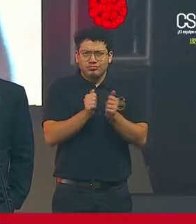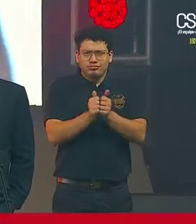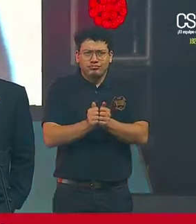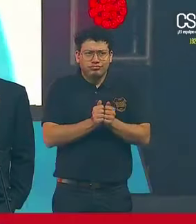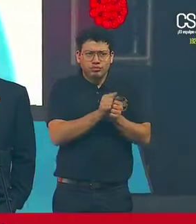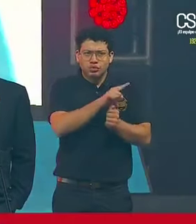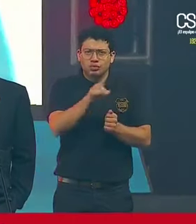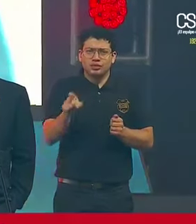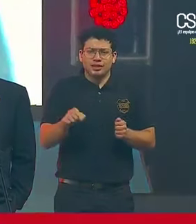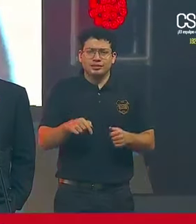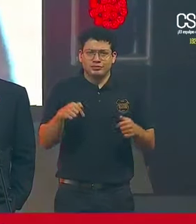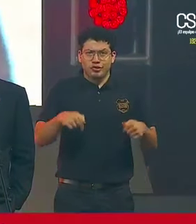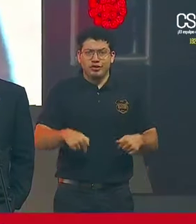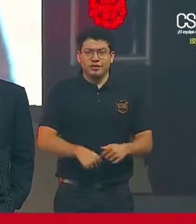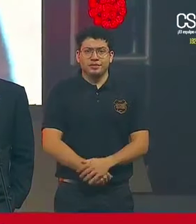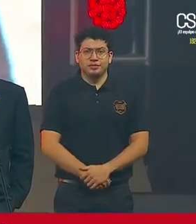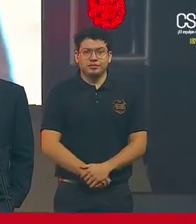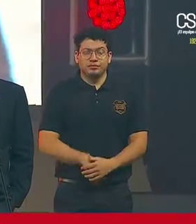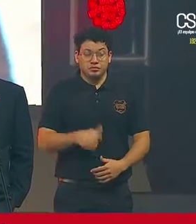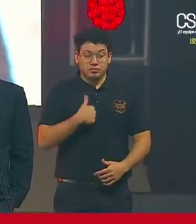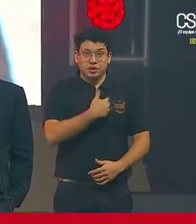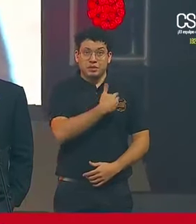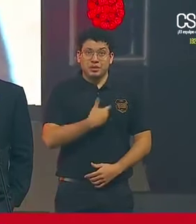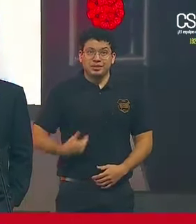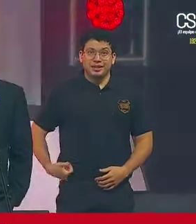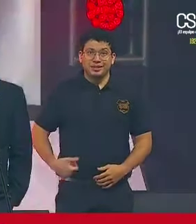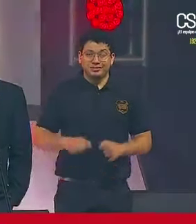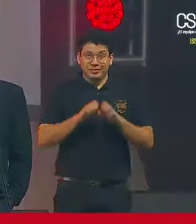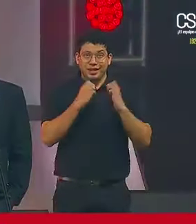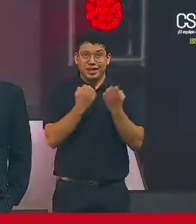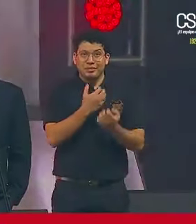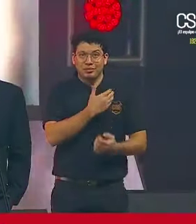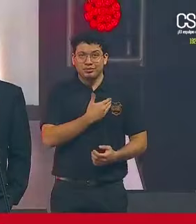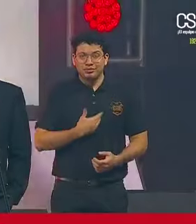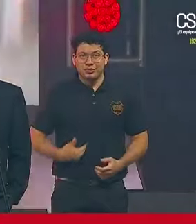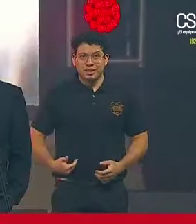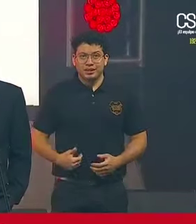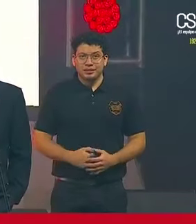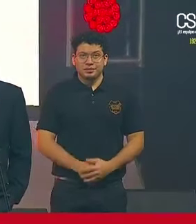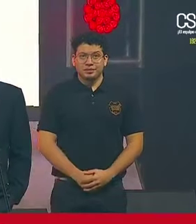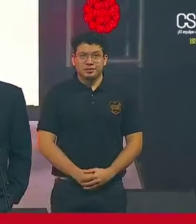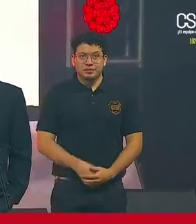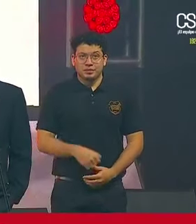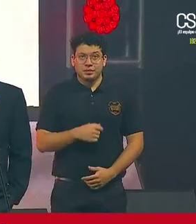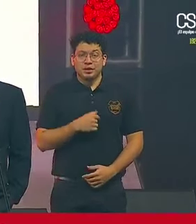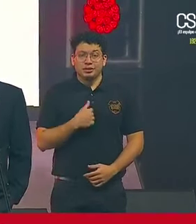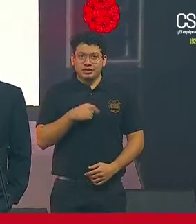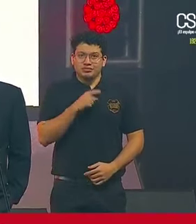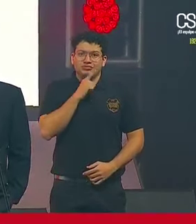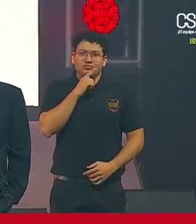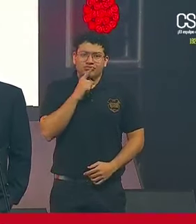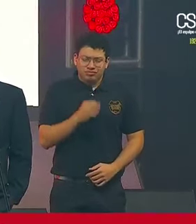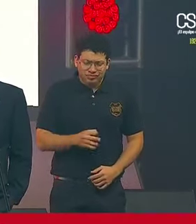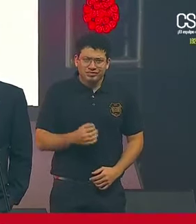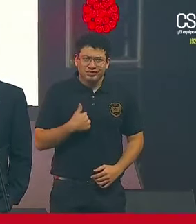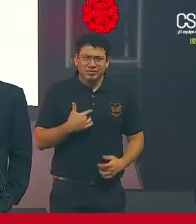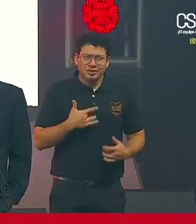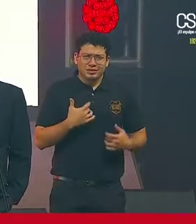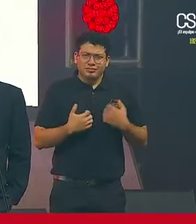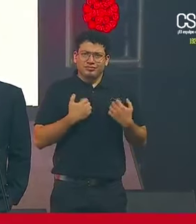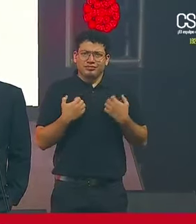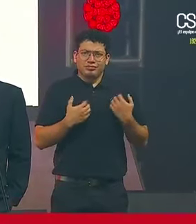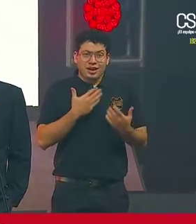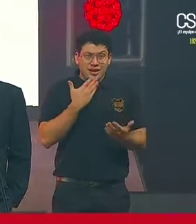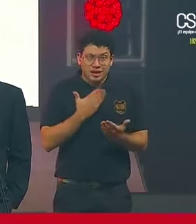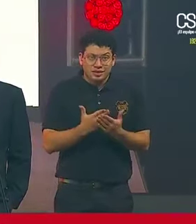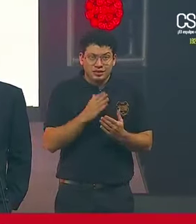Como presidente de la Asociación Deportiva Club Sport Herediano, me siento realmente conmovido y profundamente agradecido e ilusionado por